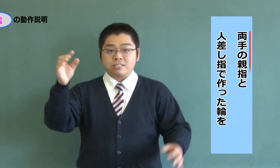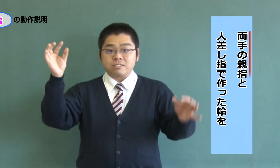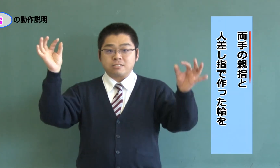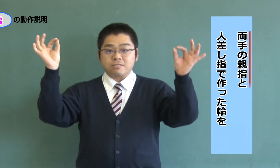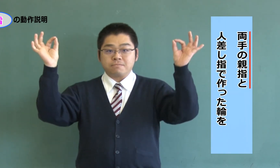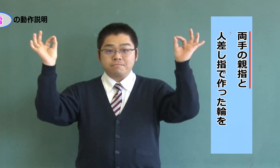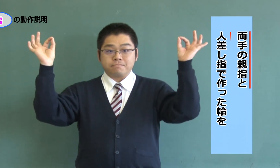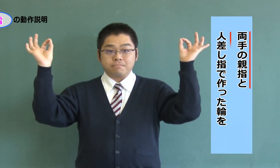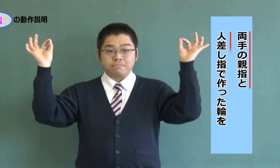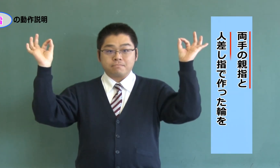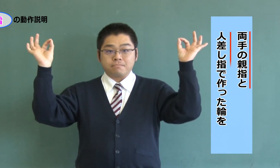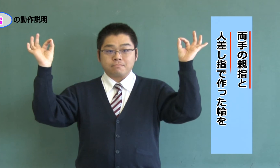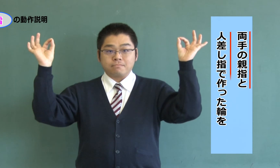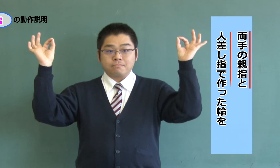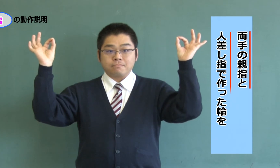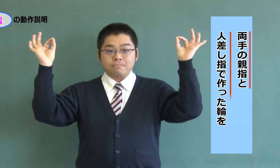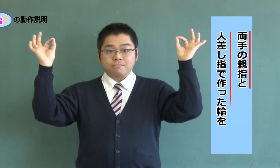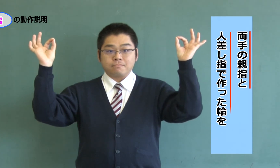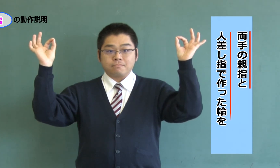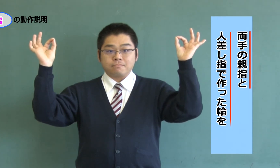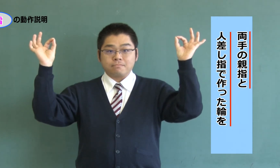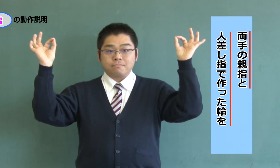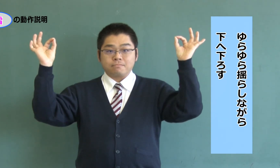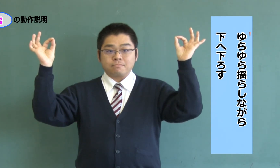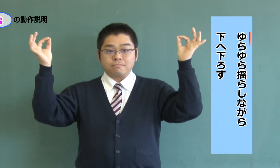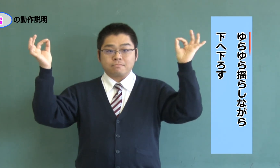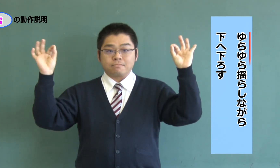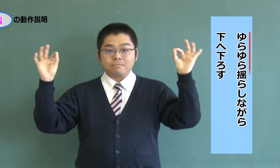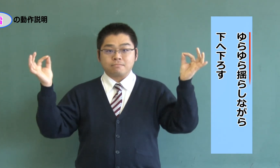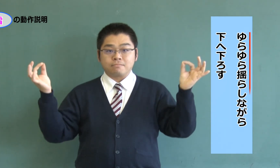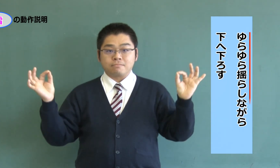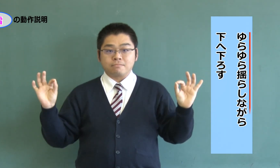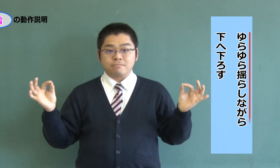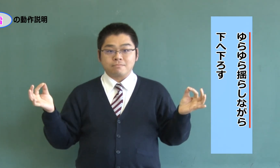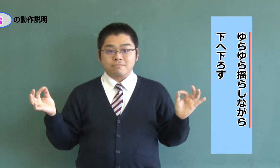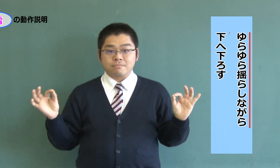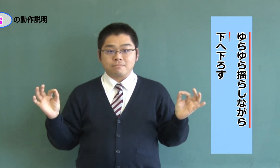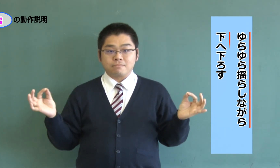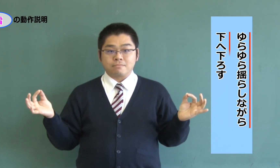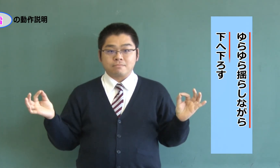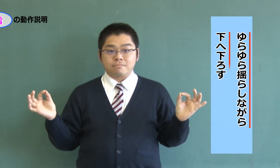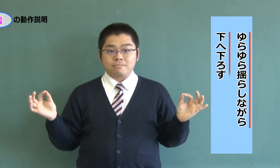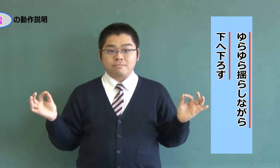指と人差し指で作った輪をゆらゆら揺らしながら下へ下ろします。